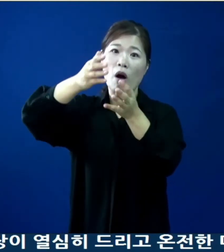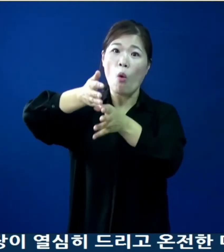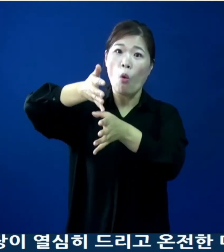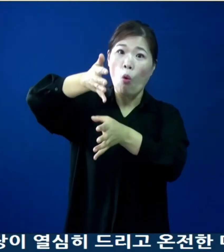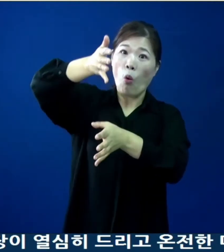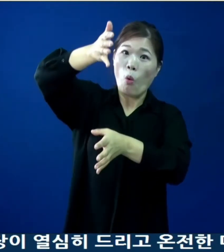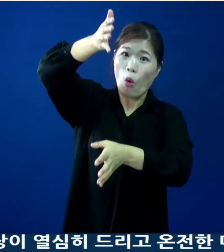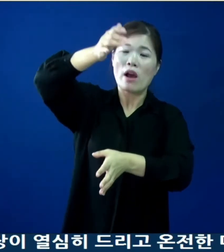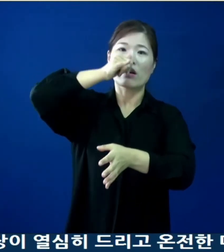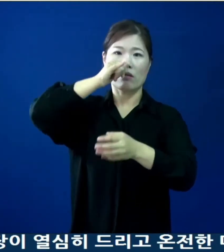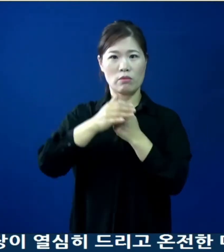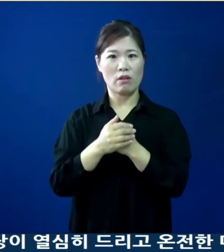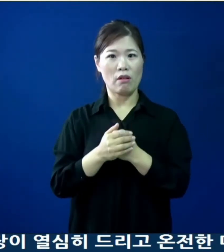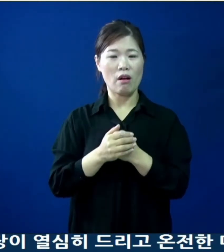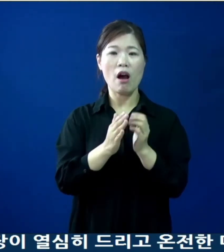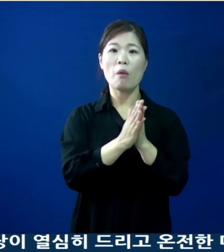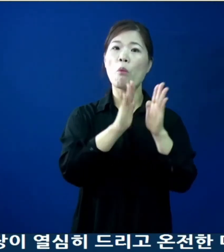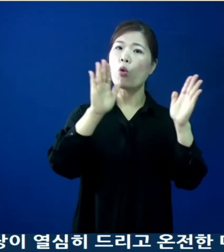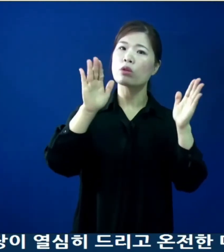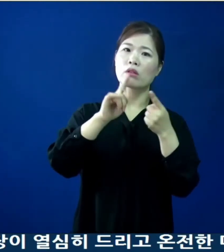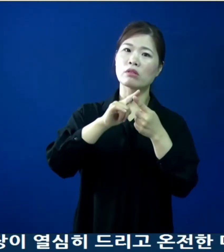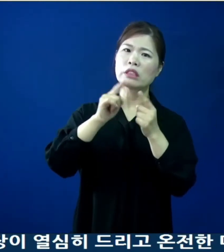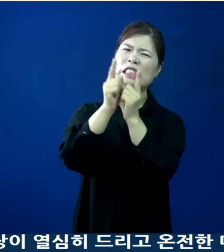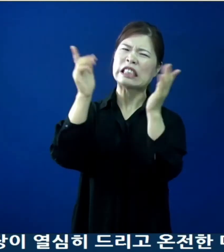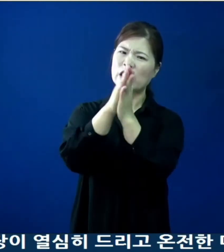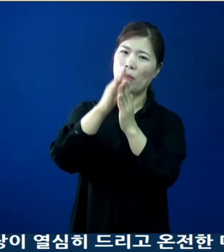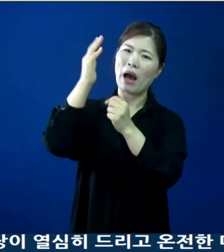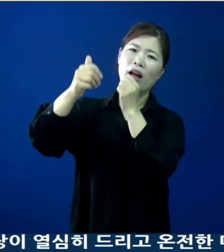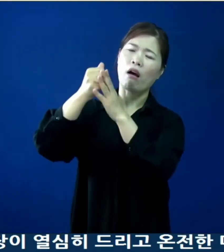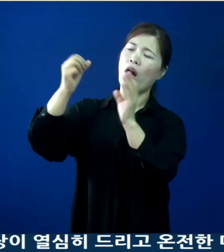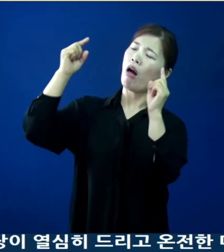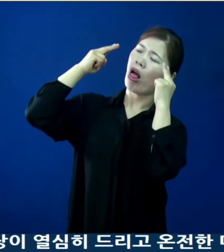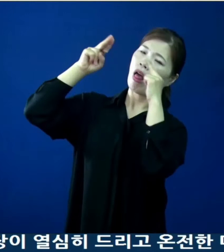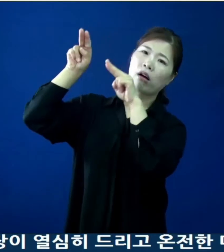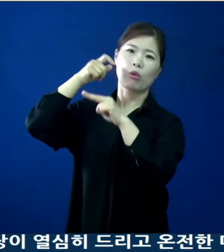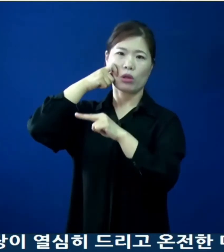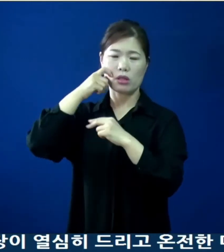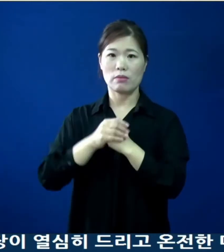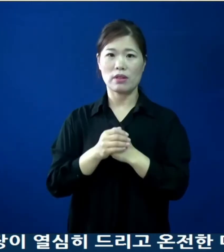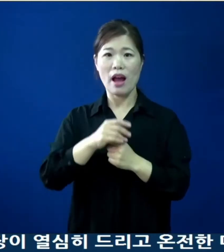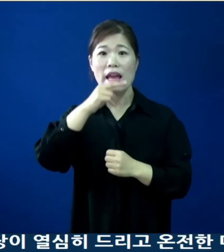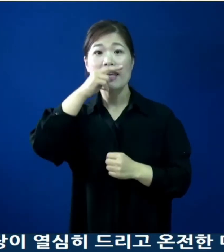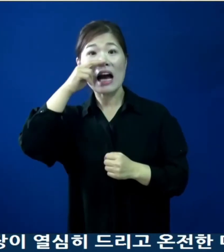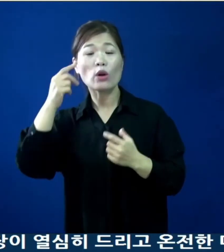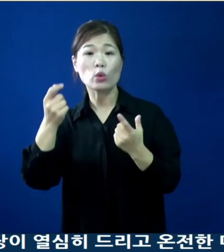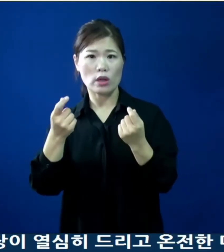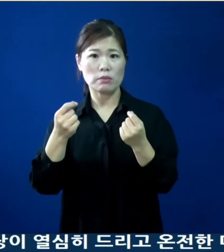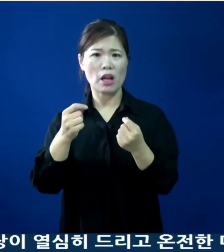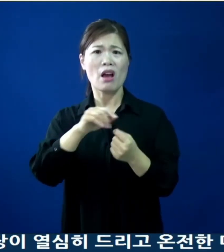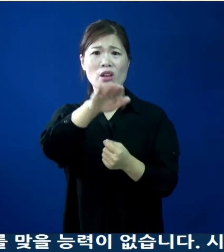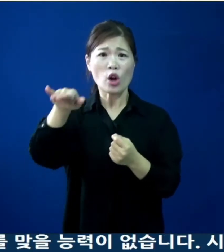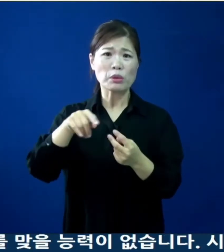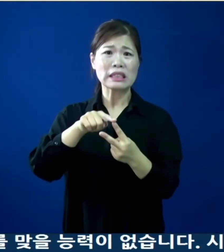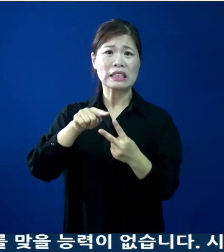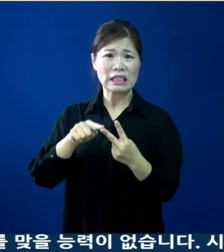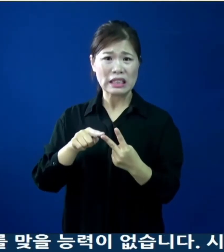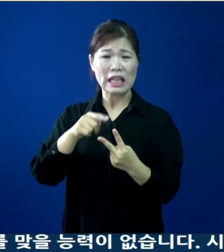수 없었던 겁니다. 저 향이 중요한 향이지 않습니까? 나답과 아비후가 왜 죽었습니까?